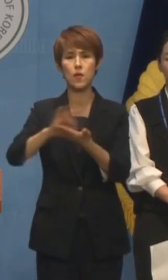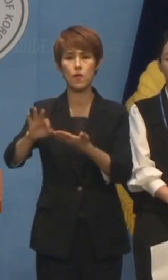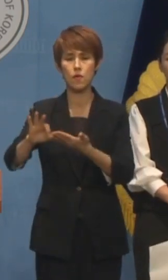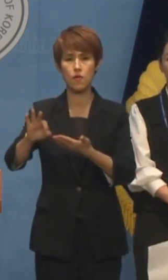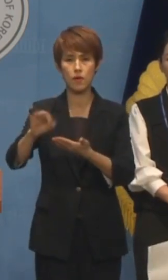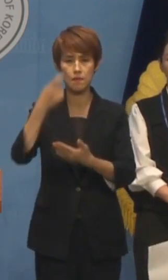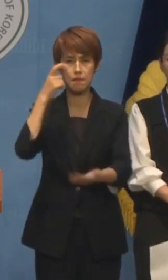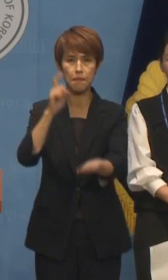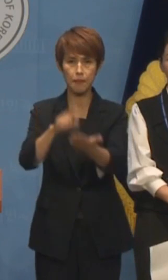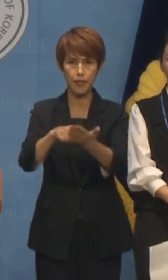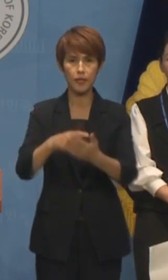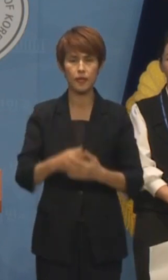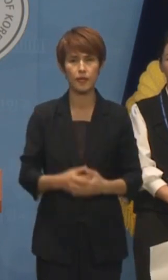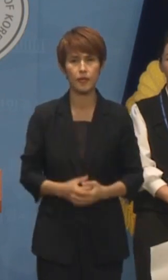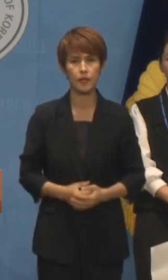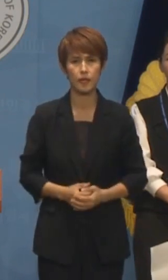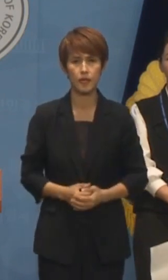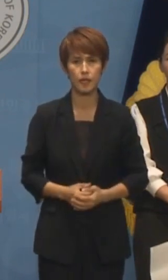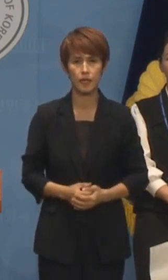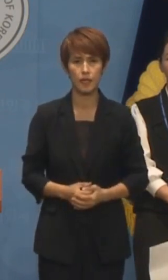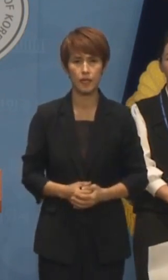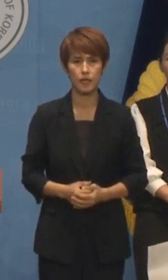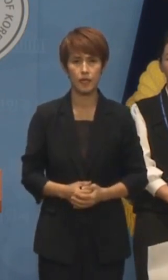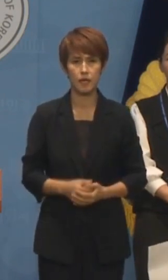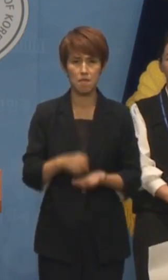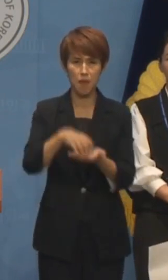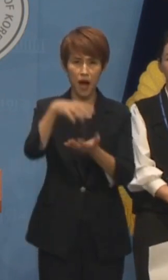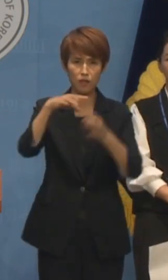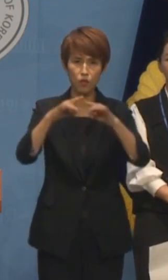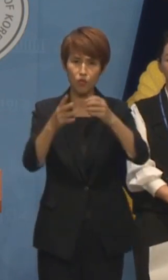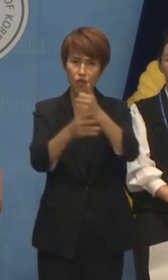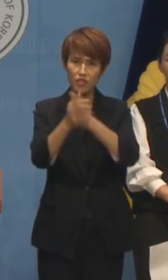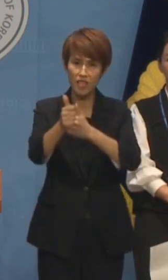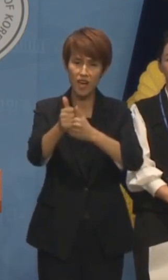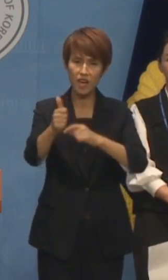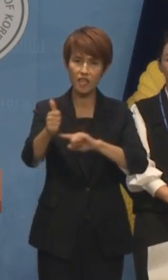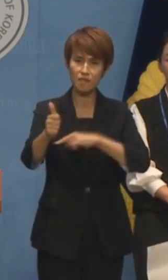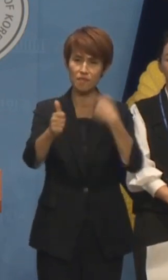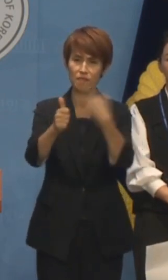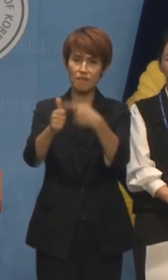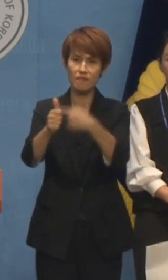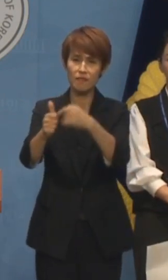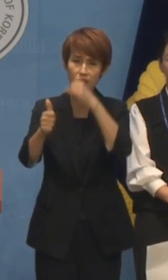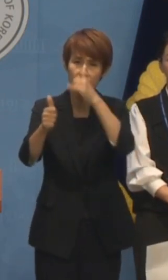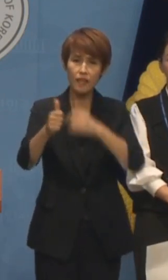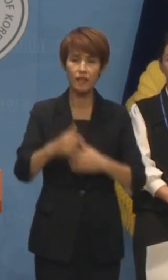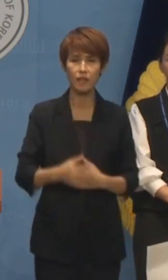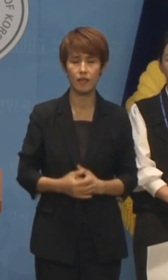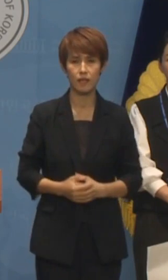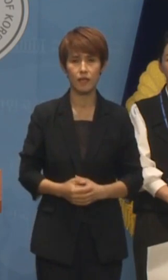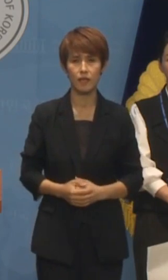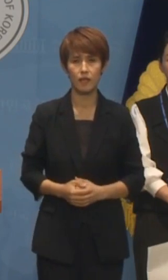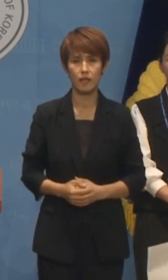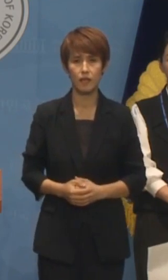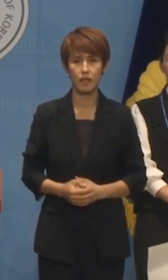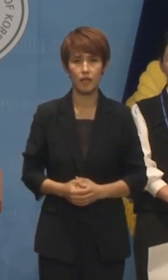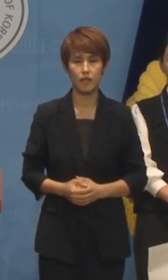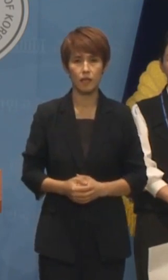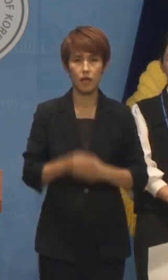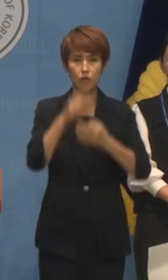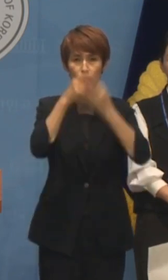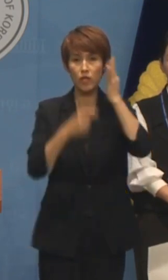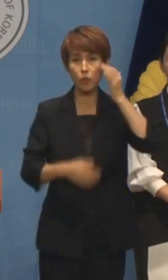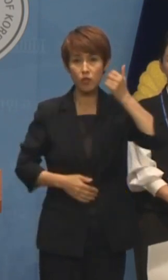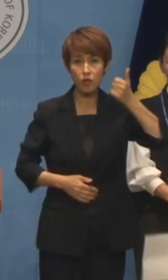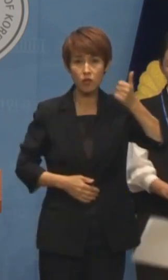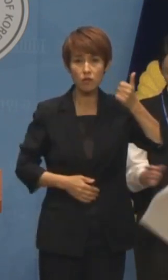곳곳에서 발견되었습니다. 오죽하면 빵통위원장이라는 별명을 얻었을까요? 그런데도 윤 대통령은